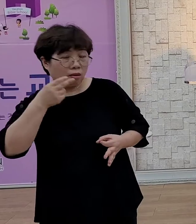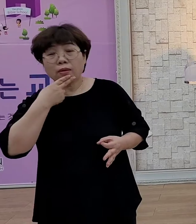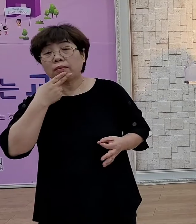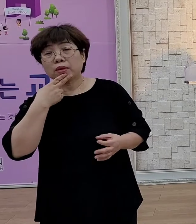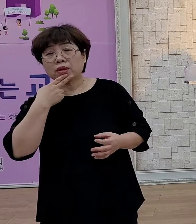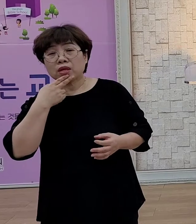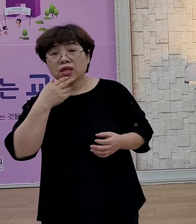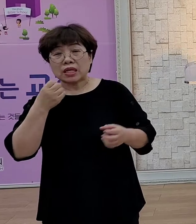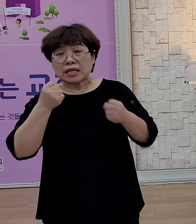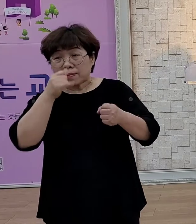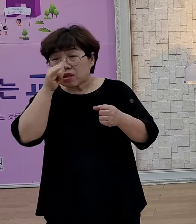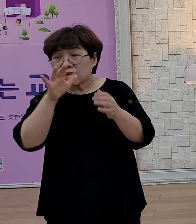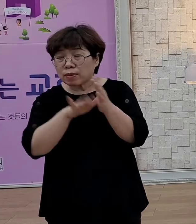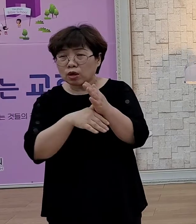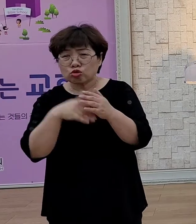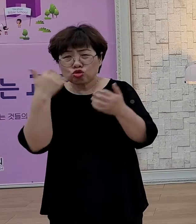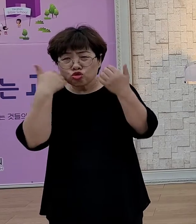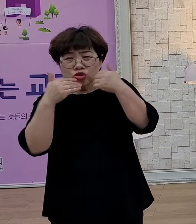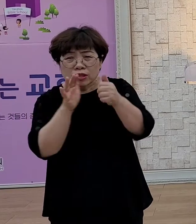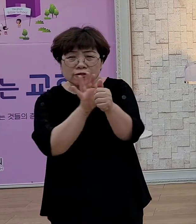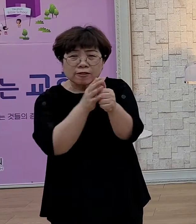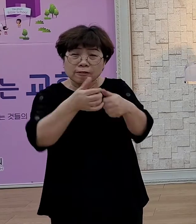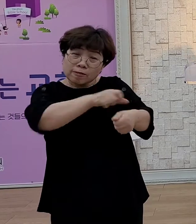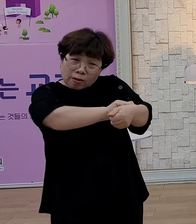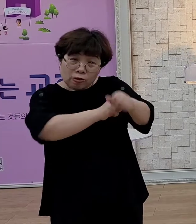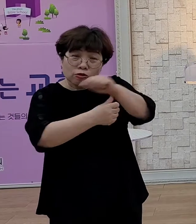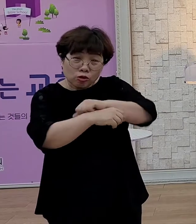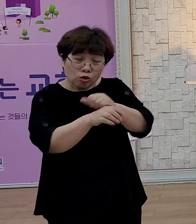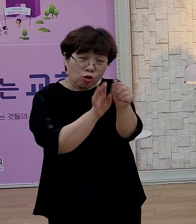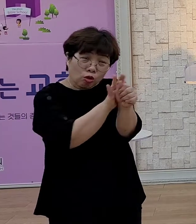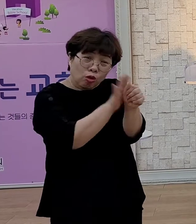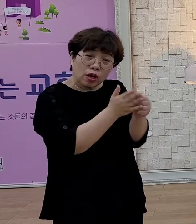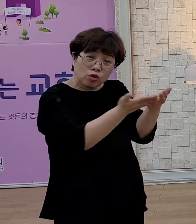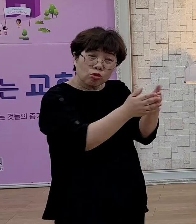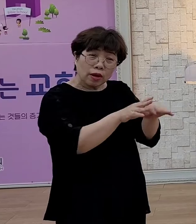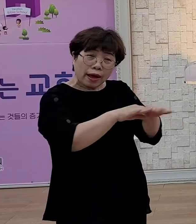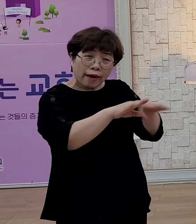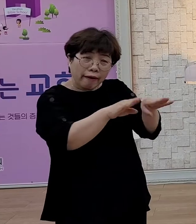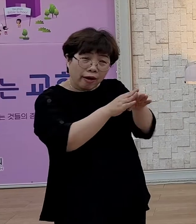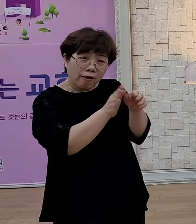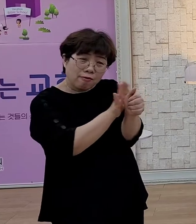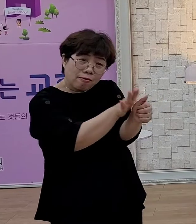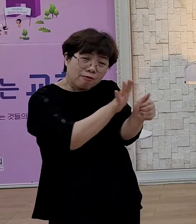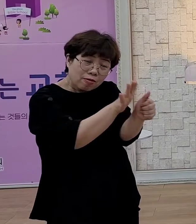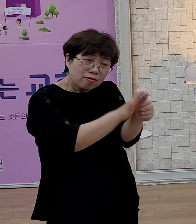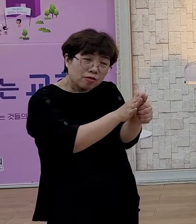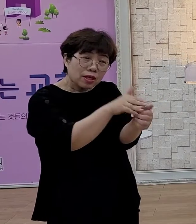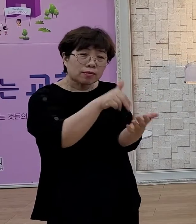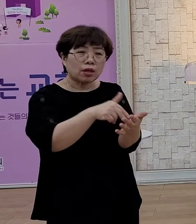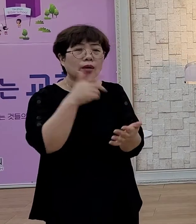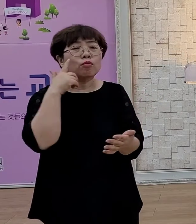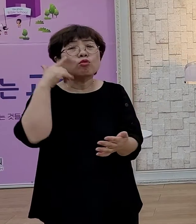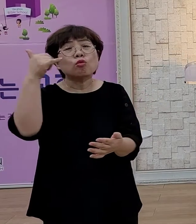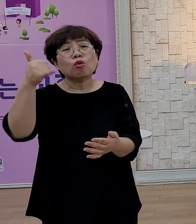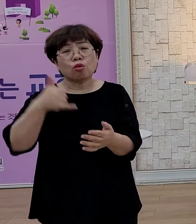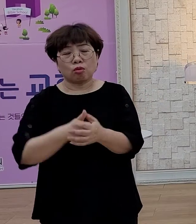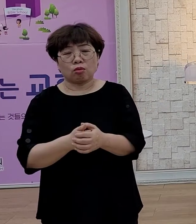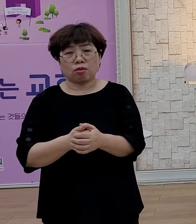있으면 당연히 자식을 위해서 어떻게든 방법을 해결해 주려고. 그게 부모 아니겠습니까? 바로